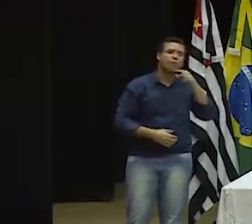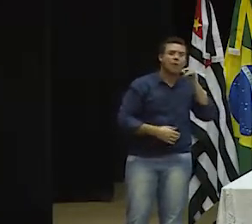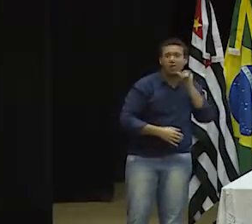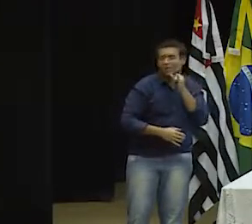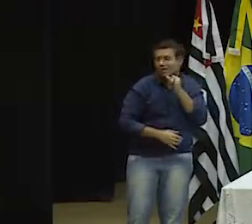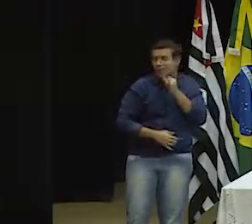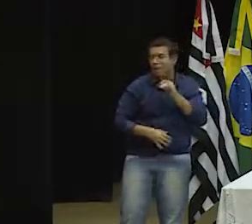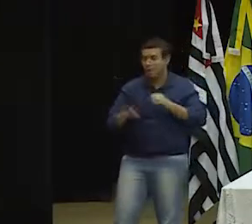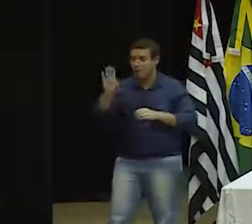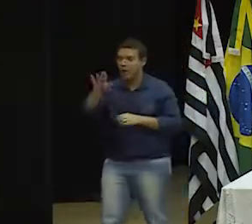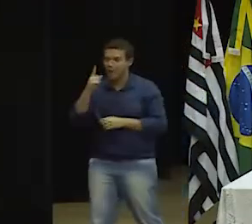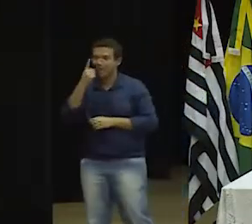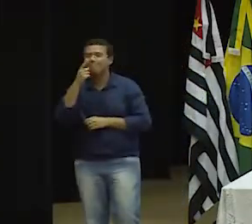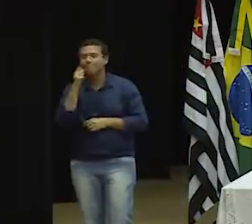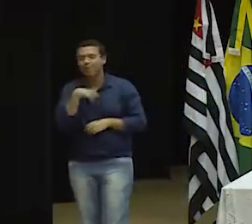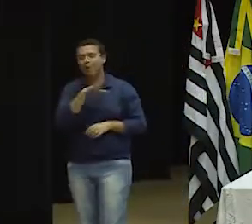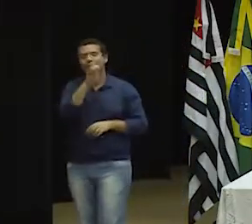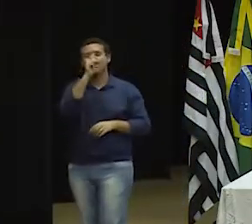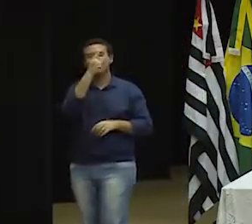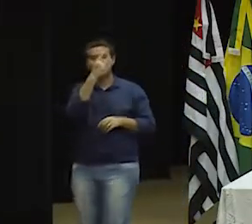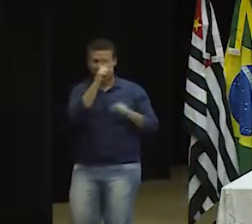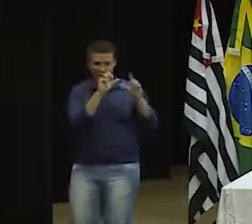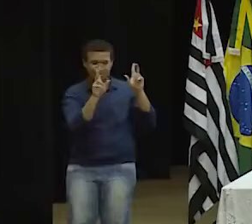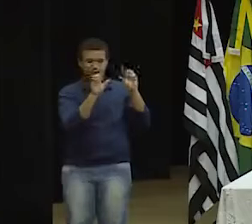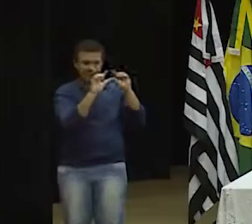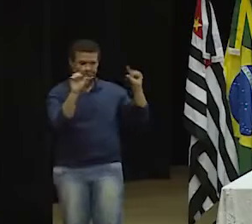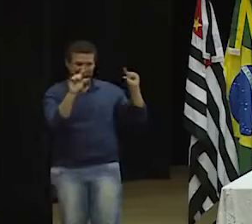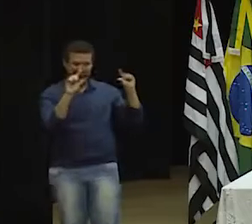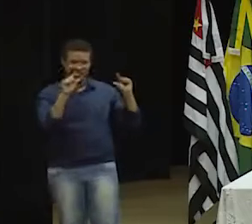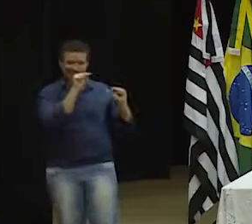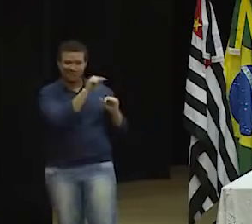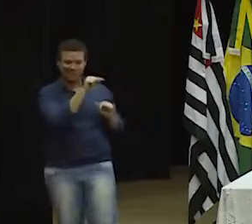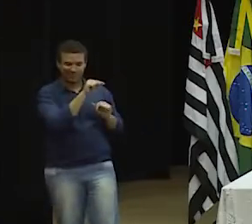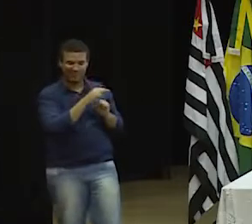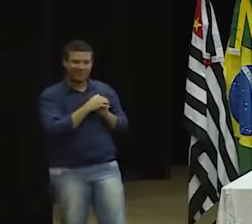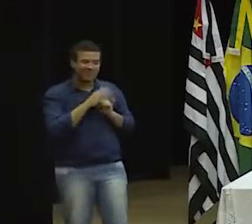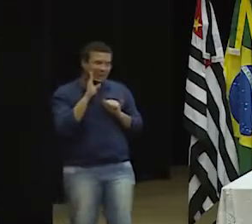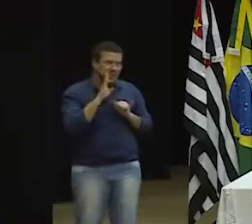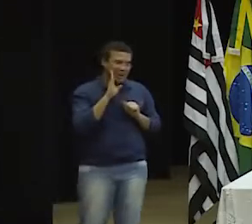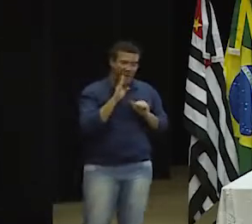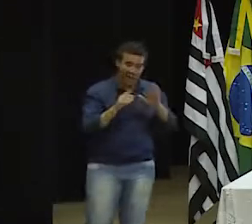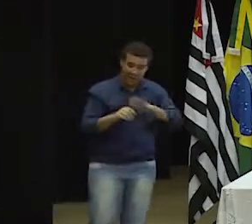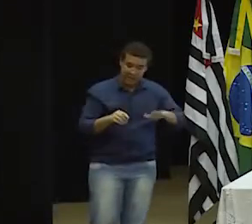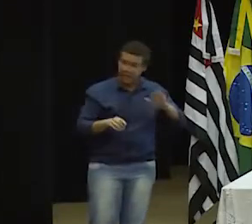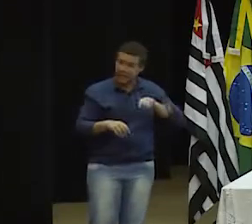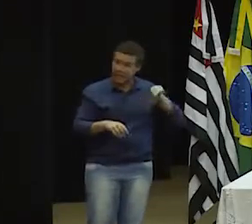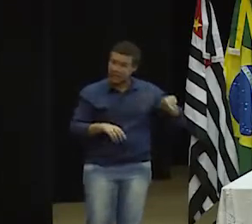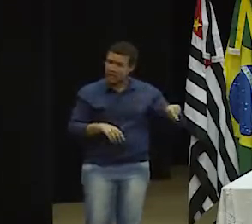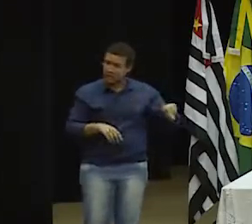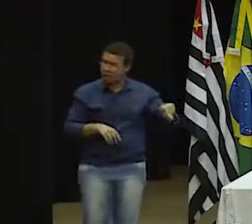contexto familiar deles, por exemplo. Lembrei de uma questão importante, muito legal.